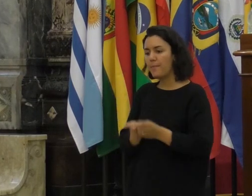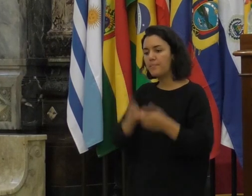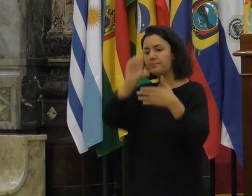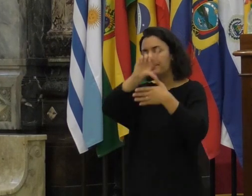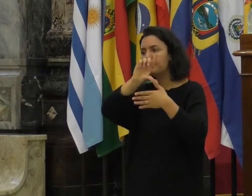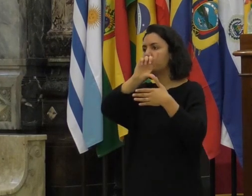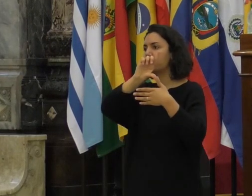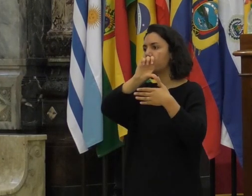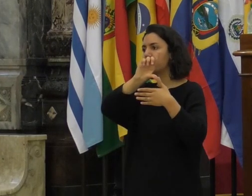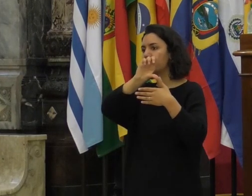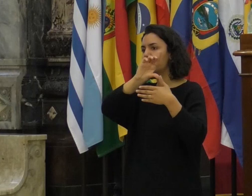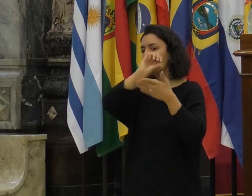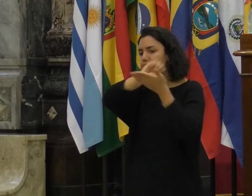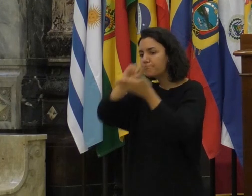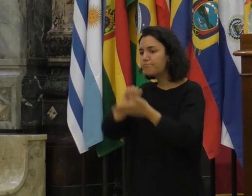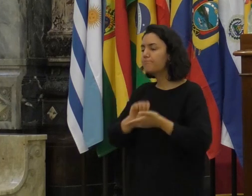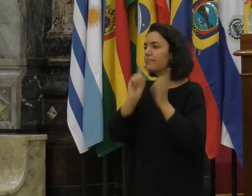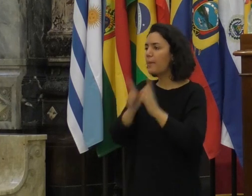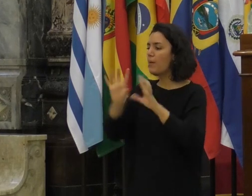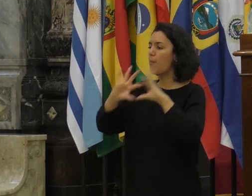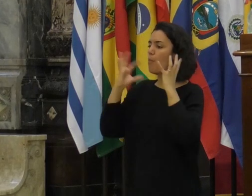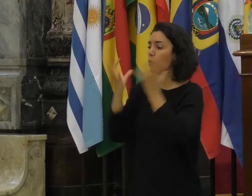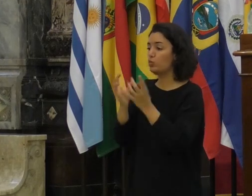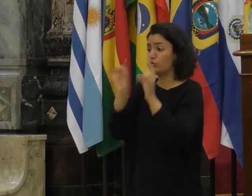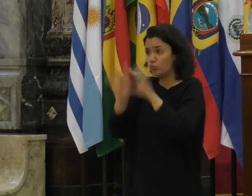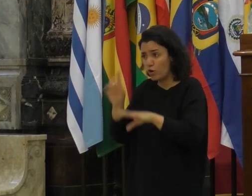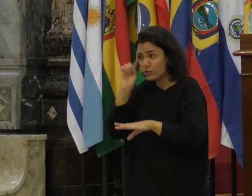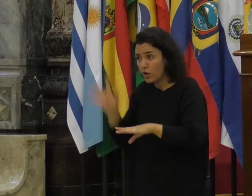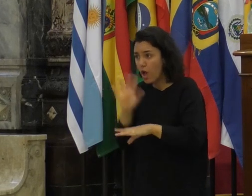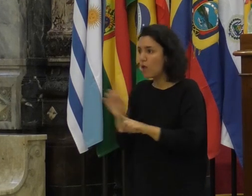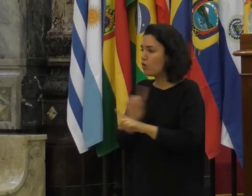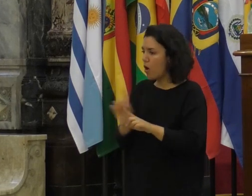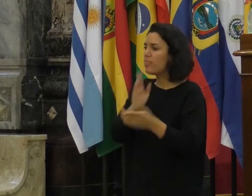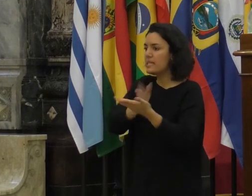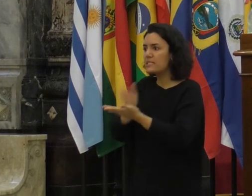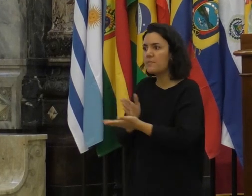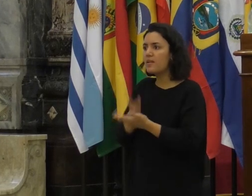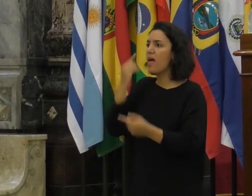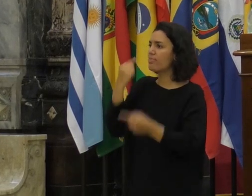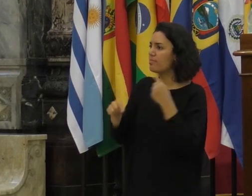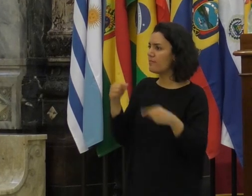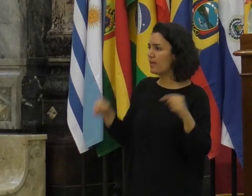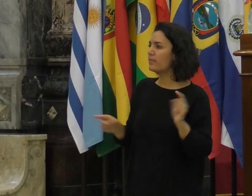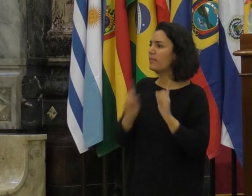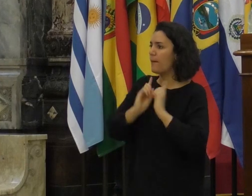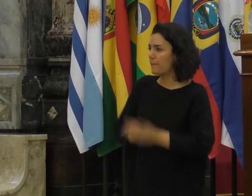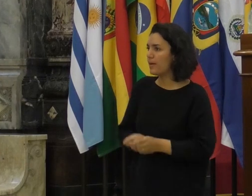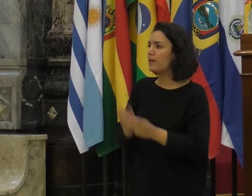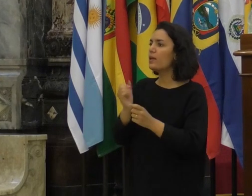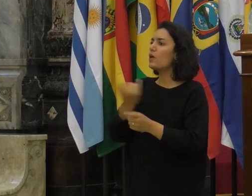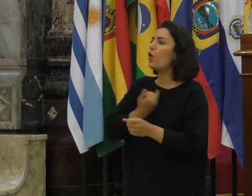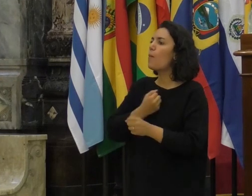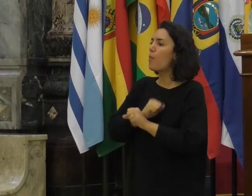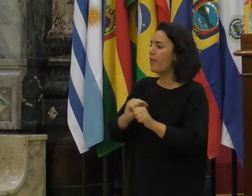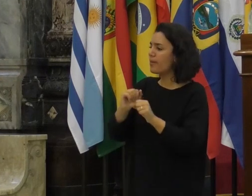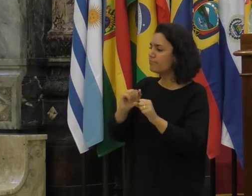al mundo, no solo en psicología, sino en muy diversas áreas, y construyendo formas nuevas de hacer universidad.